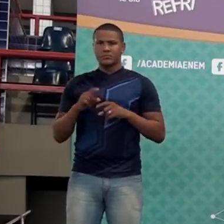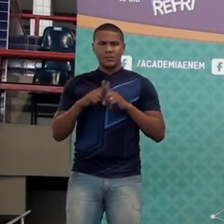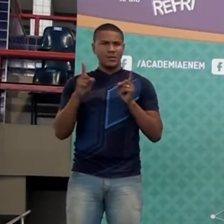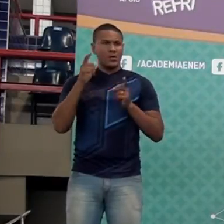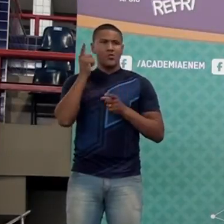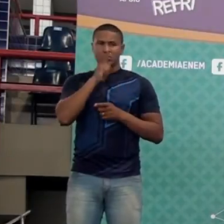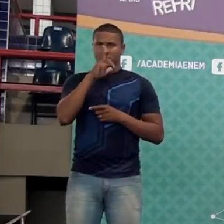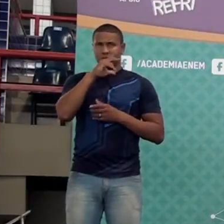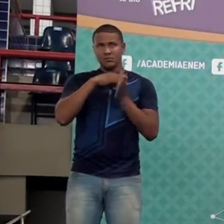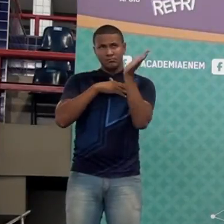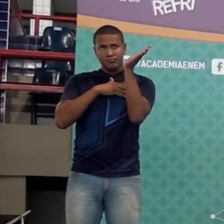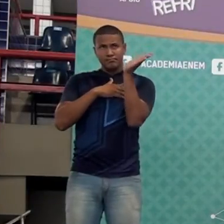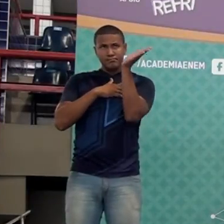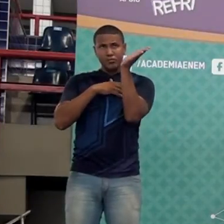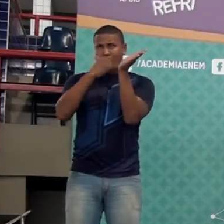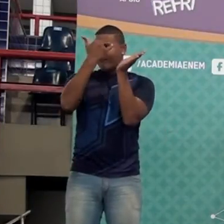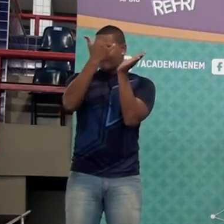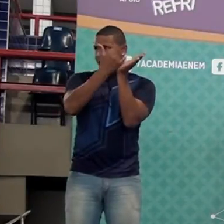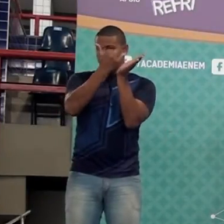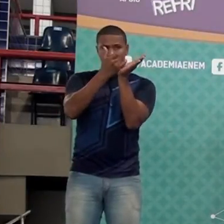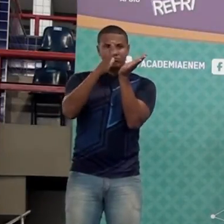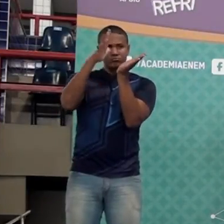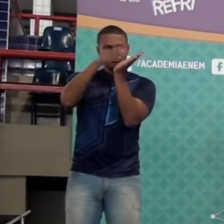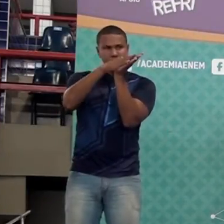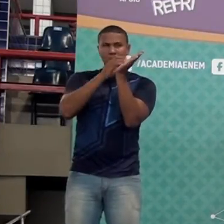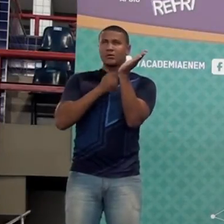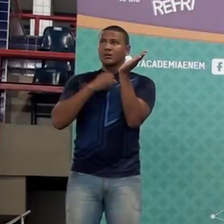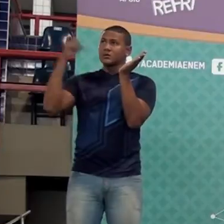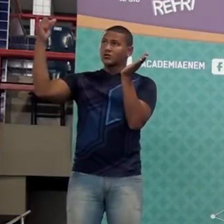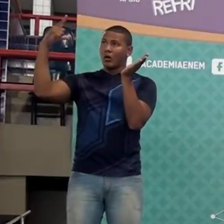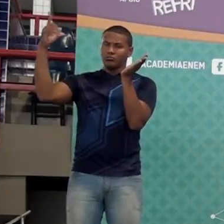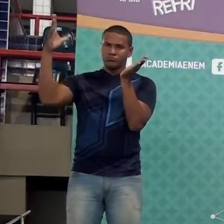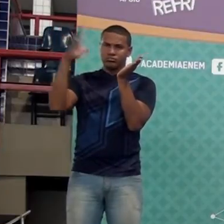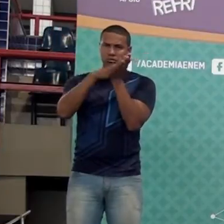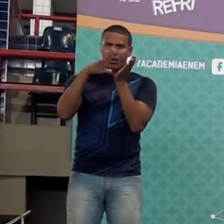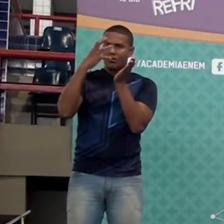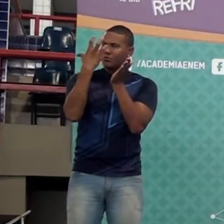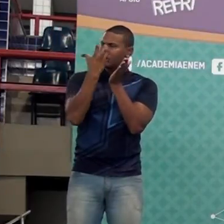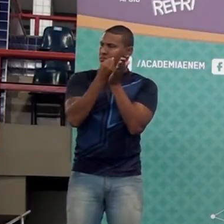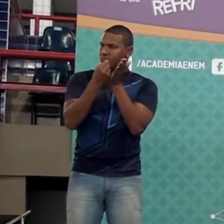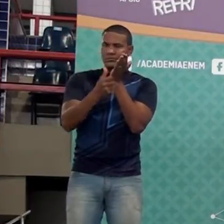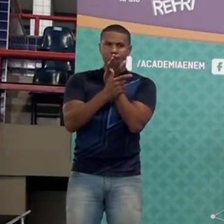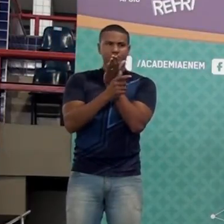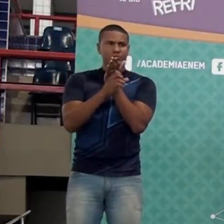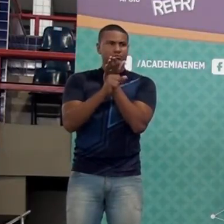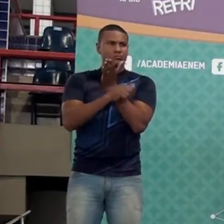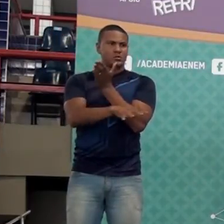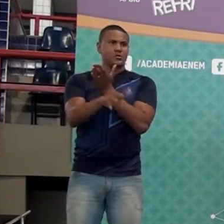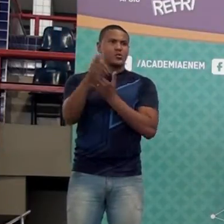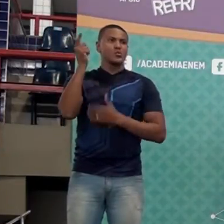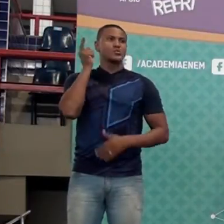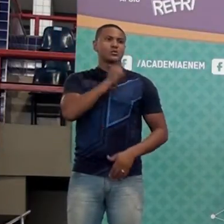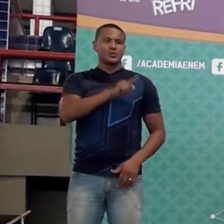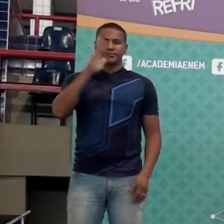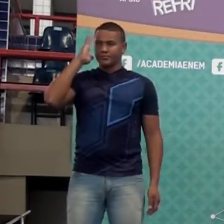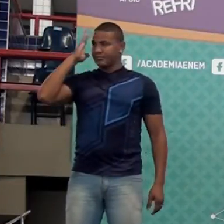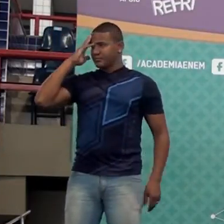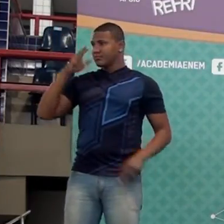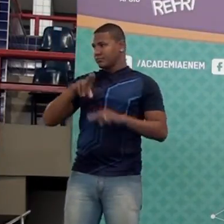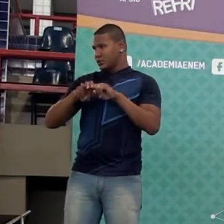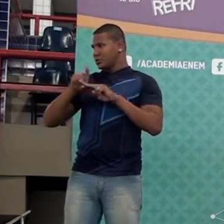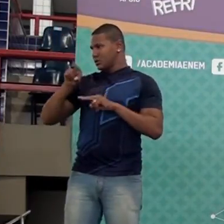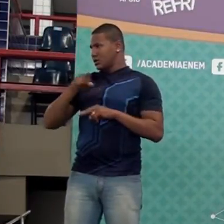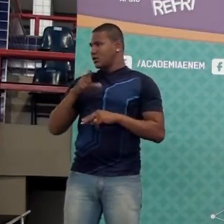a partir da perda de elétrons por esses metais, tá? Então, é assim que a gente obtém energia